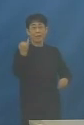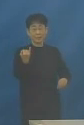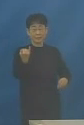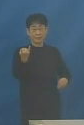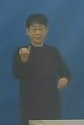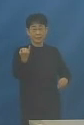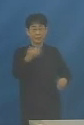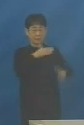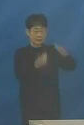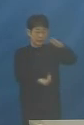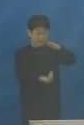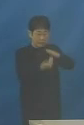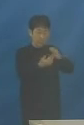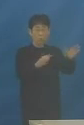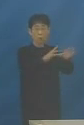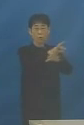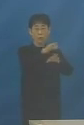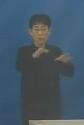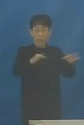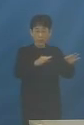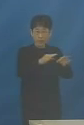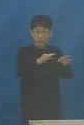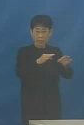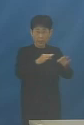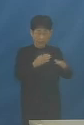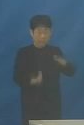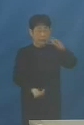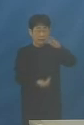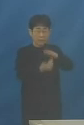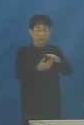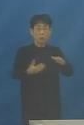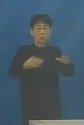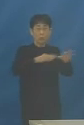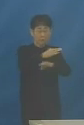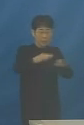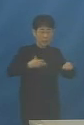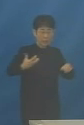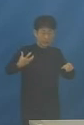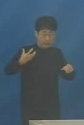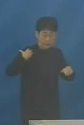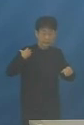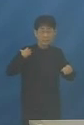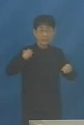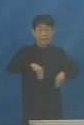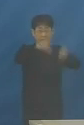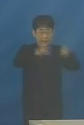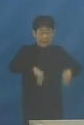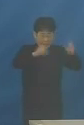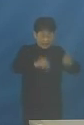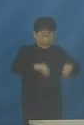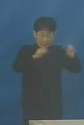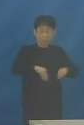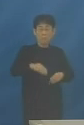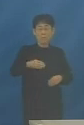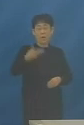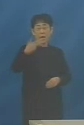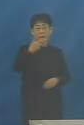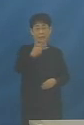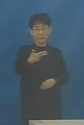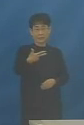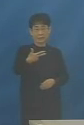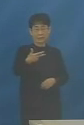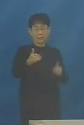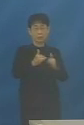aka最高席に熱波していうか最高経営熱波しというかですねまぁそういうものでございますが